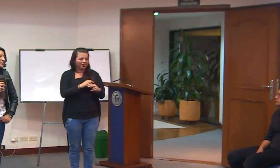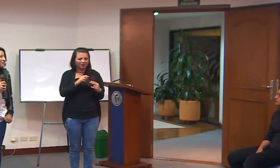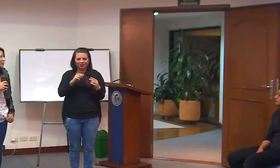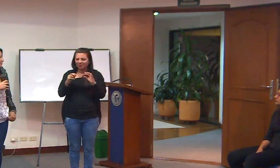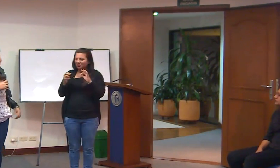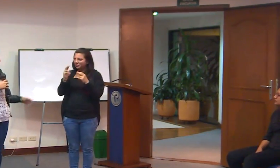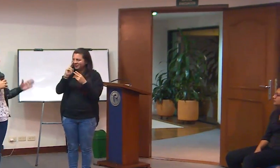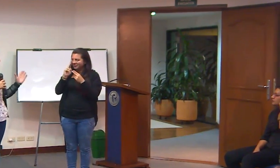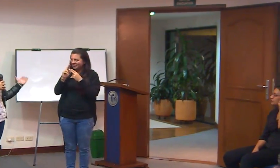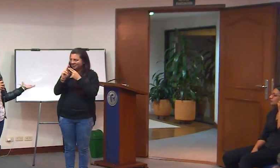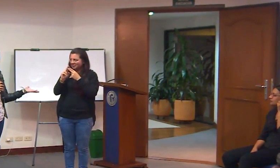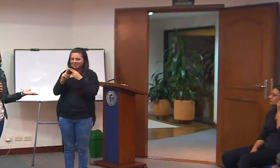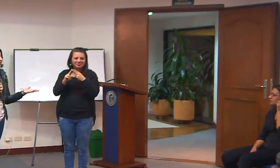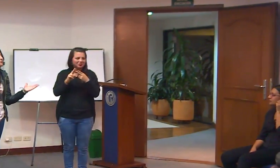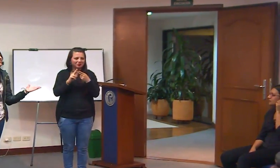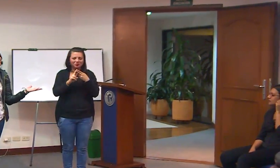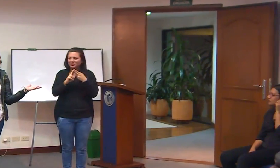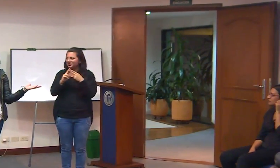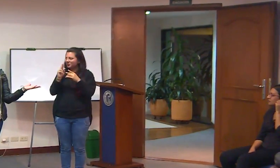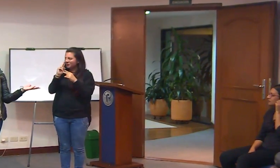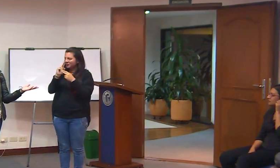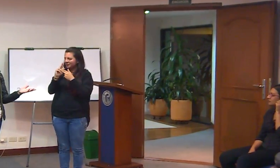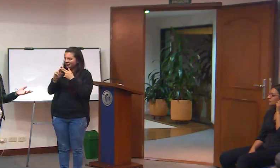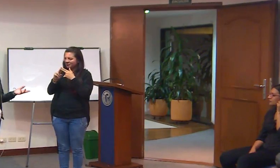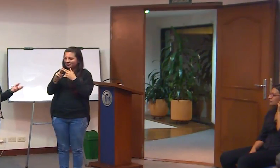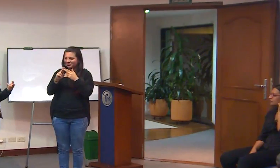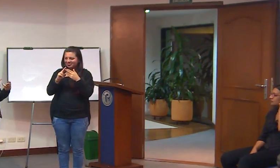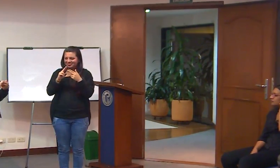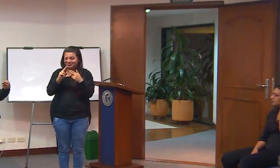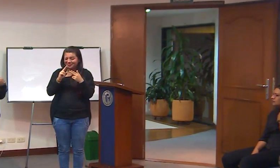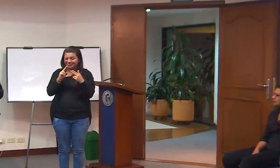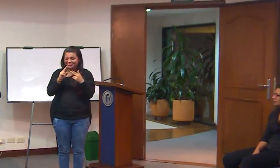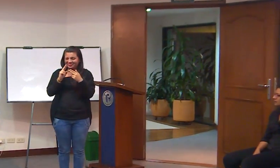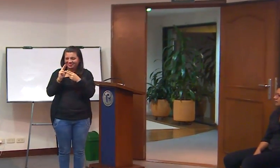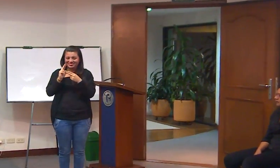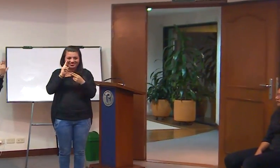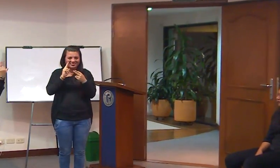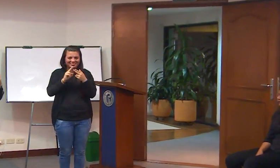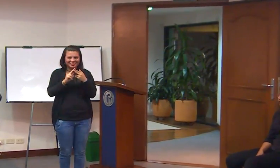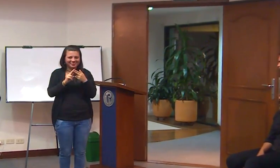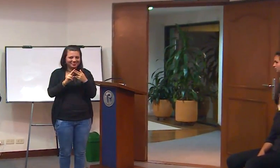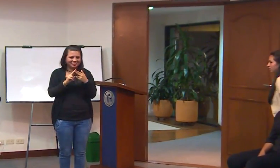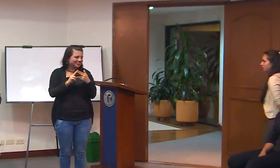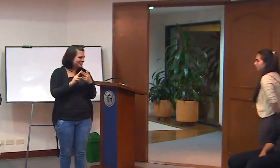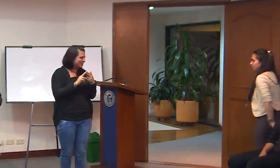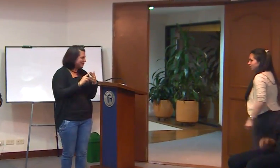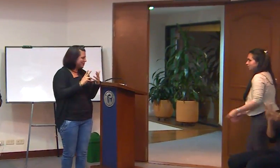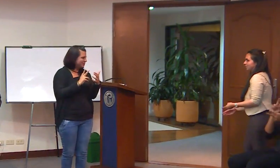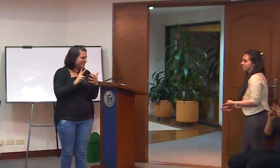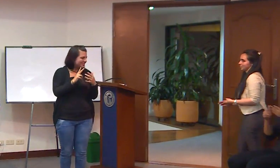antójame, vamos a proceder pues a tomar nuestro antoja.